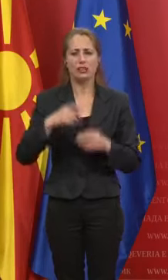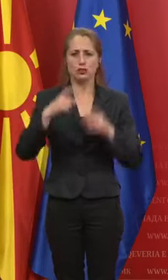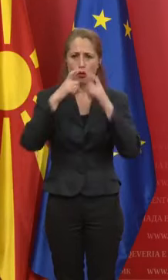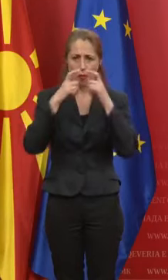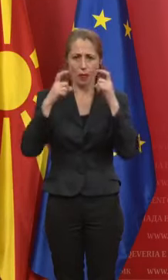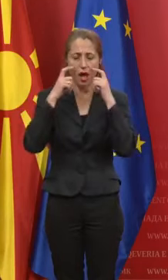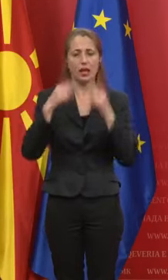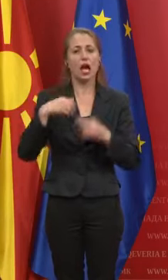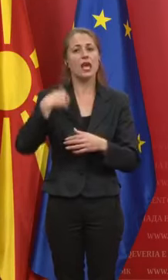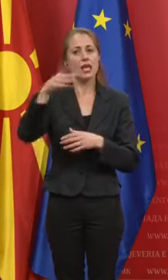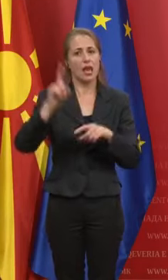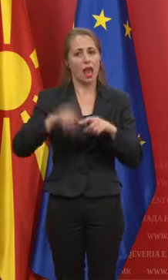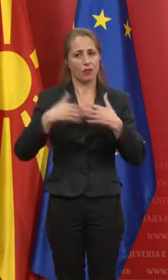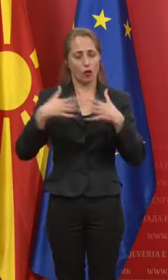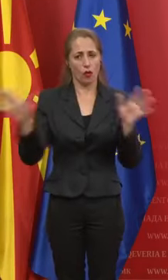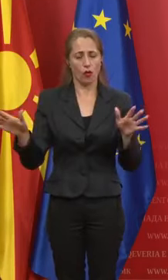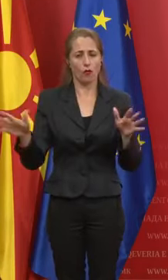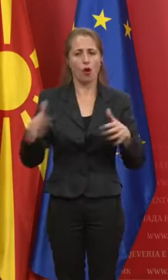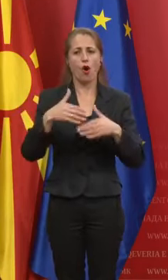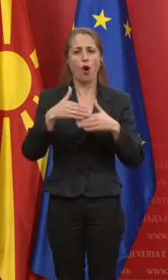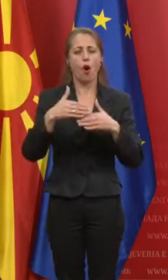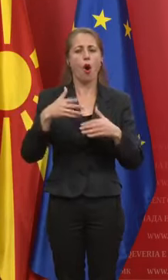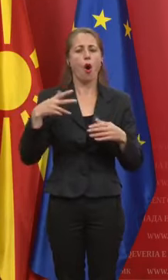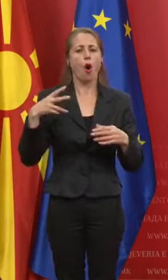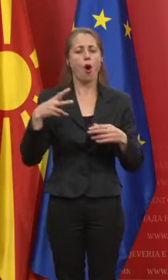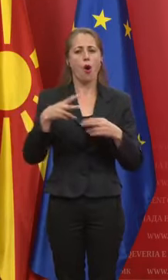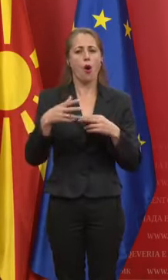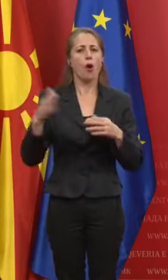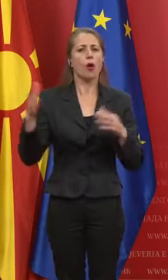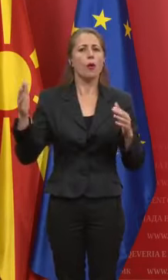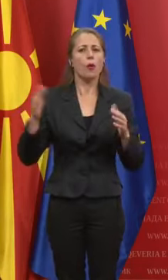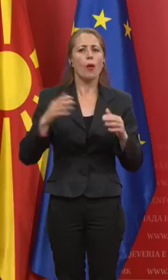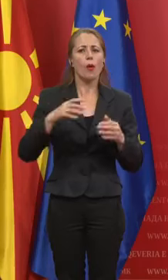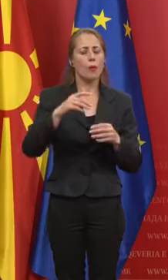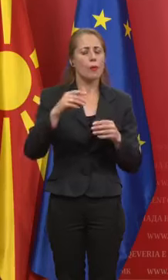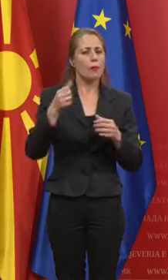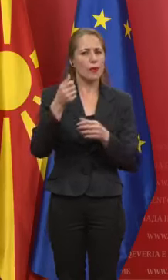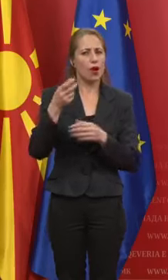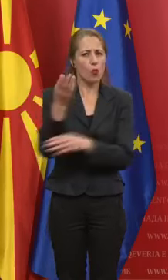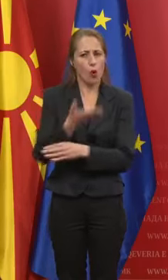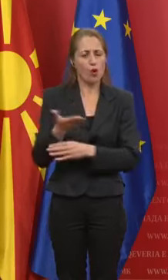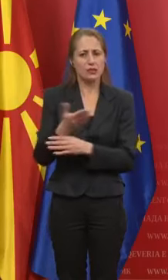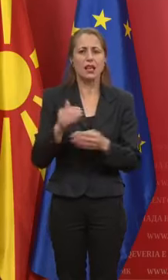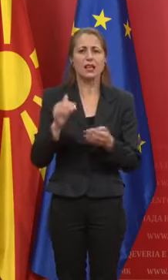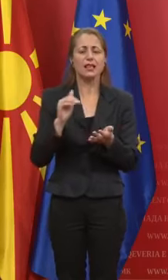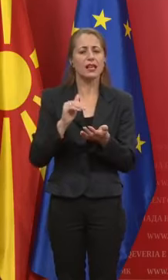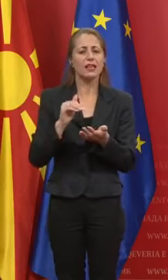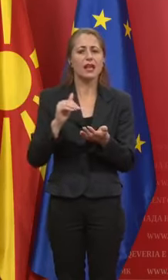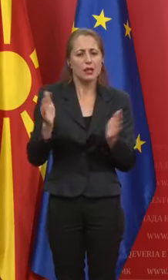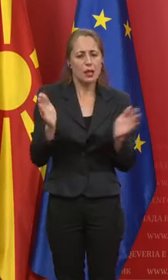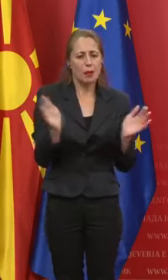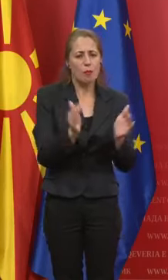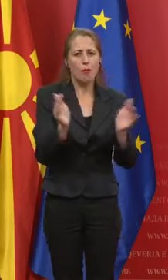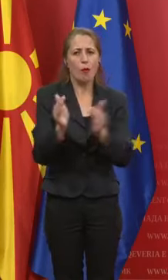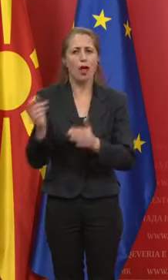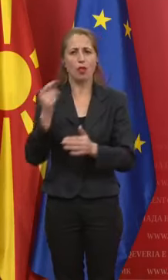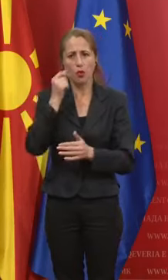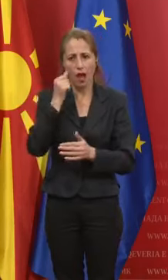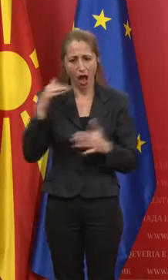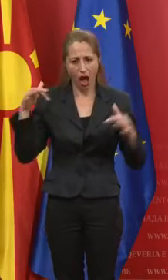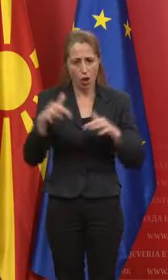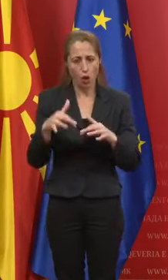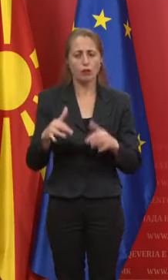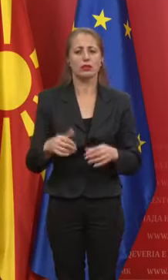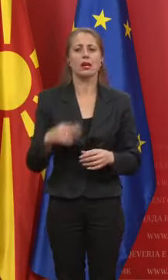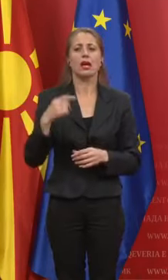отворено, ограничување на бројот на лица по маси во угостителски објекти, ограничување на бројот